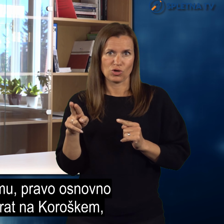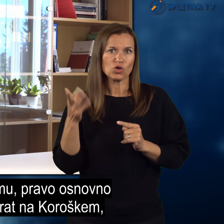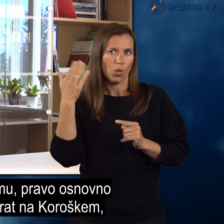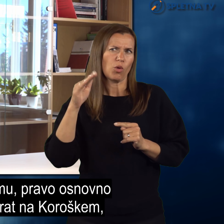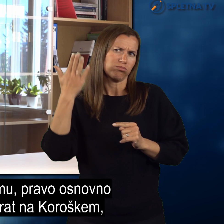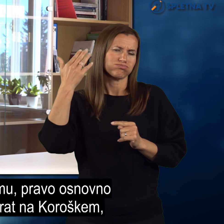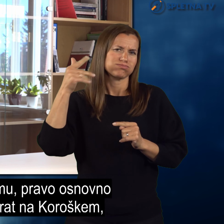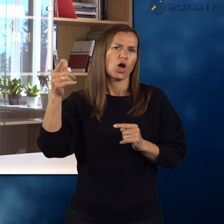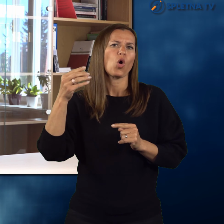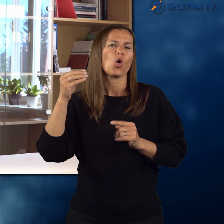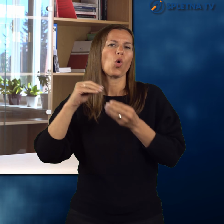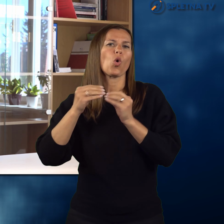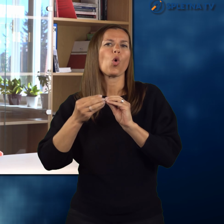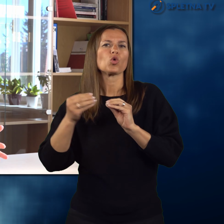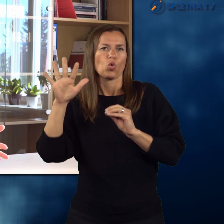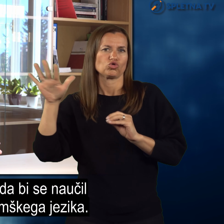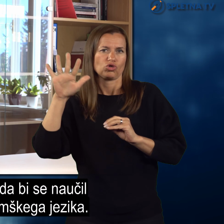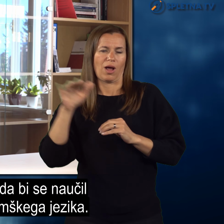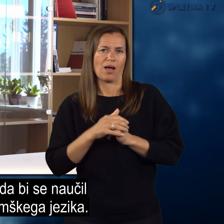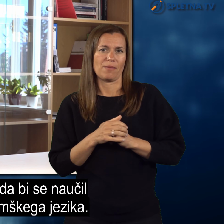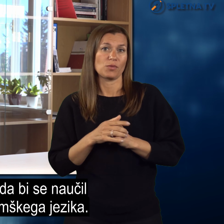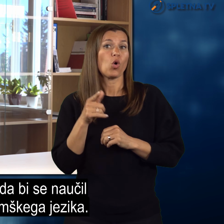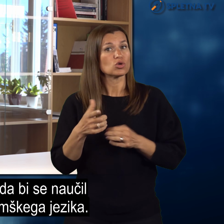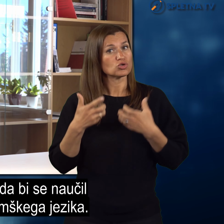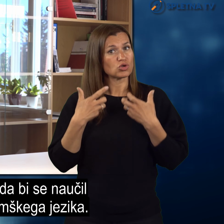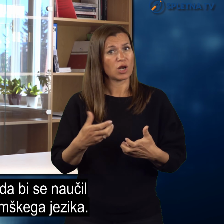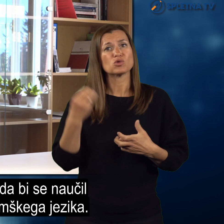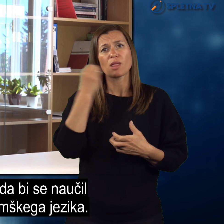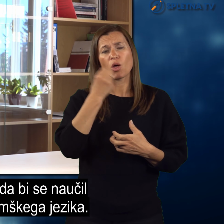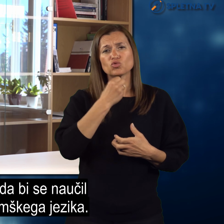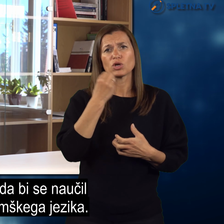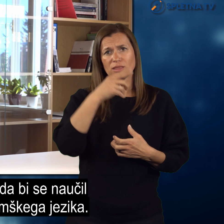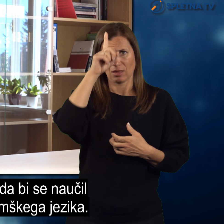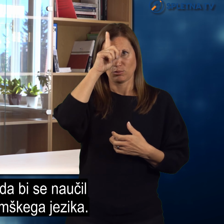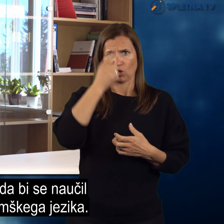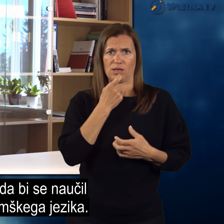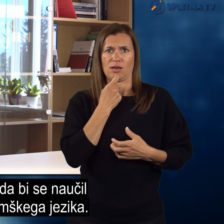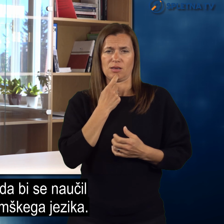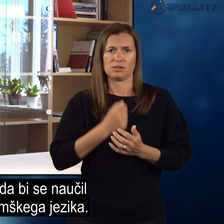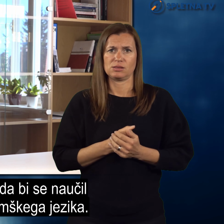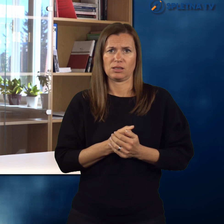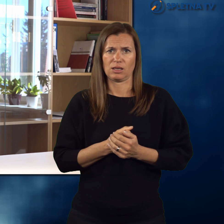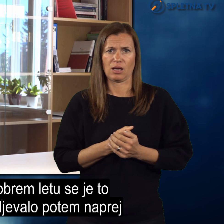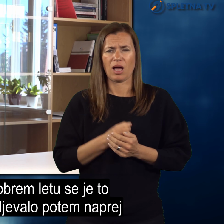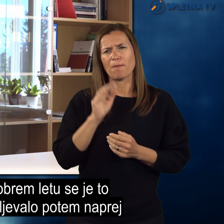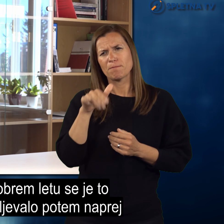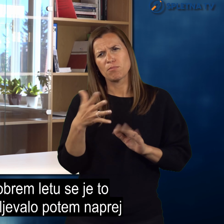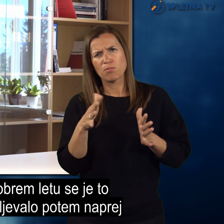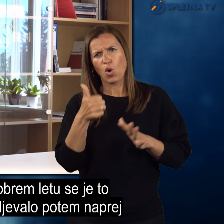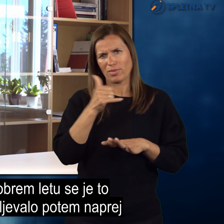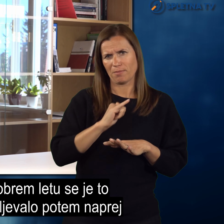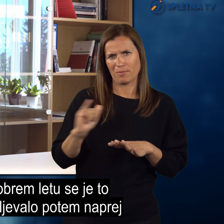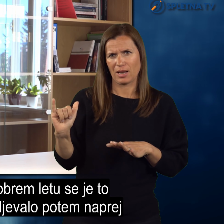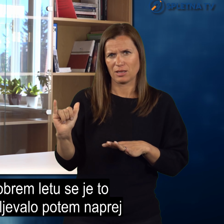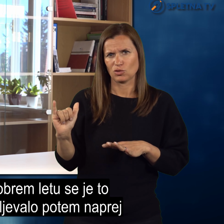takrat na Koroškem, z namenom, da bi se naučil predvsem nemškega jezika. Po, mislim, da dobrem